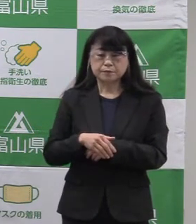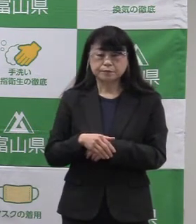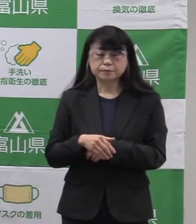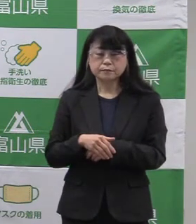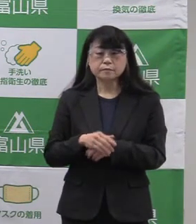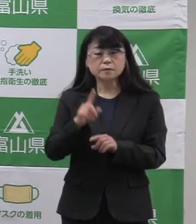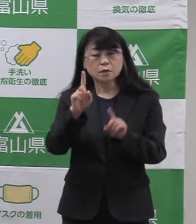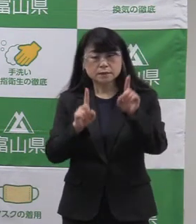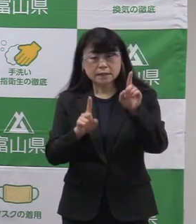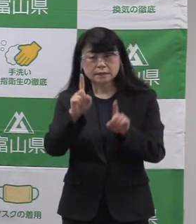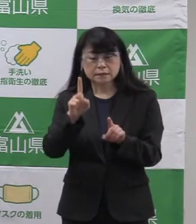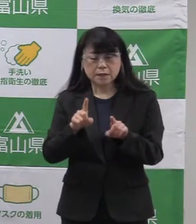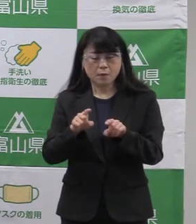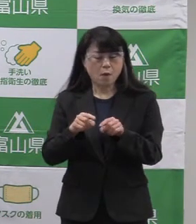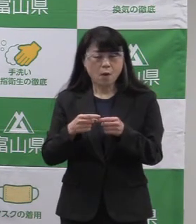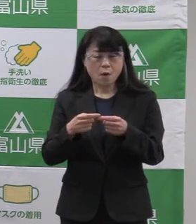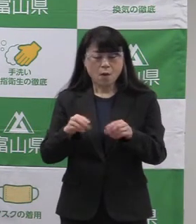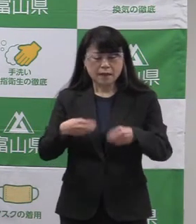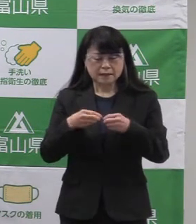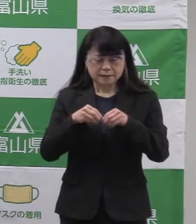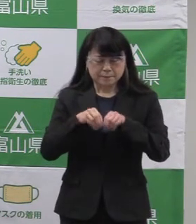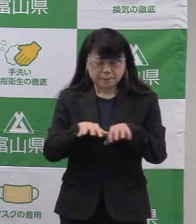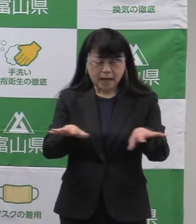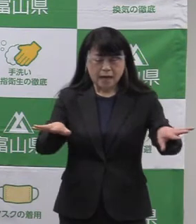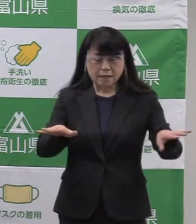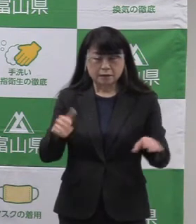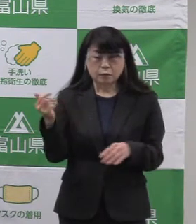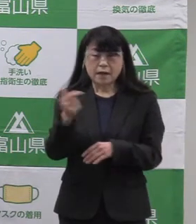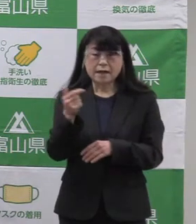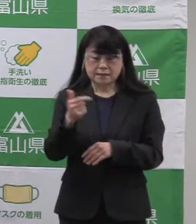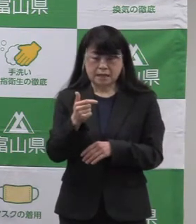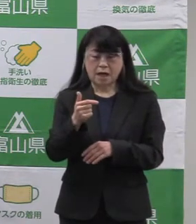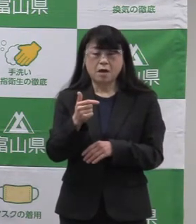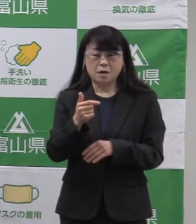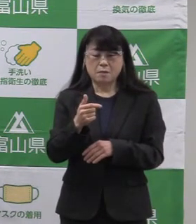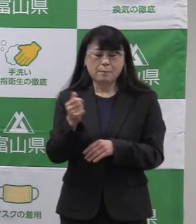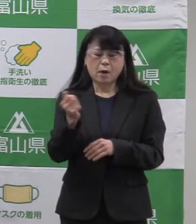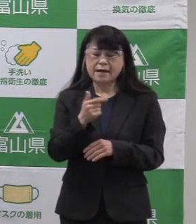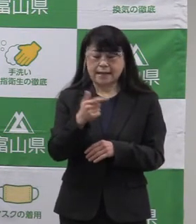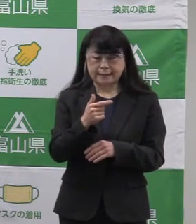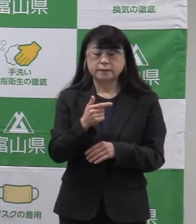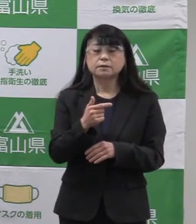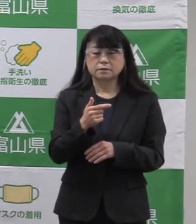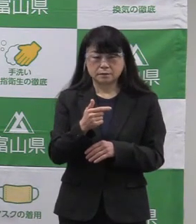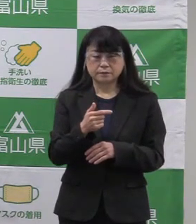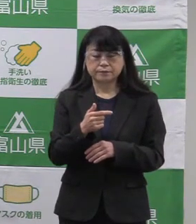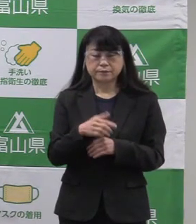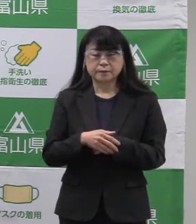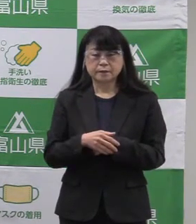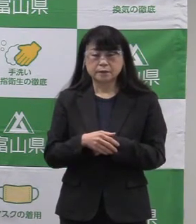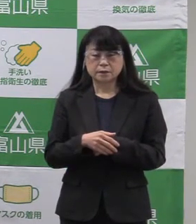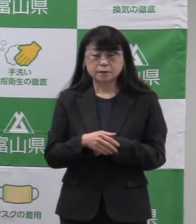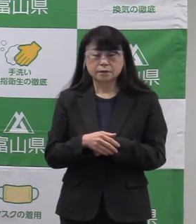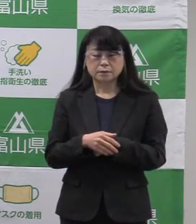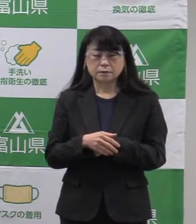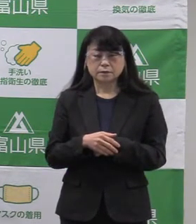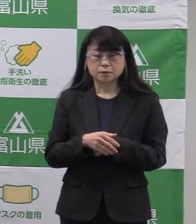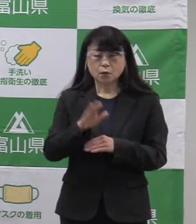その広がるスピードは大変に速いということは、これらの例を見ると分かりますので、